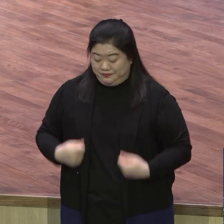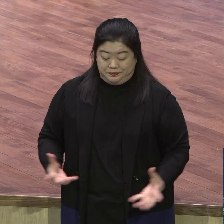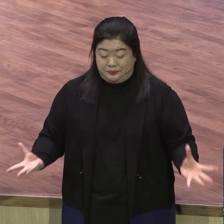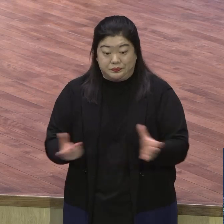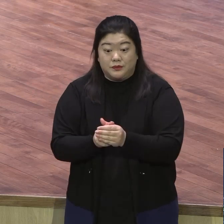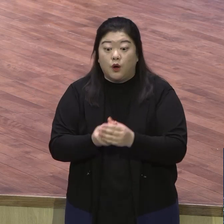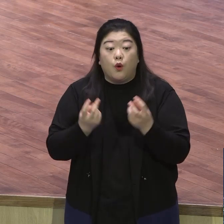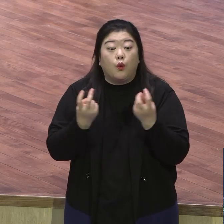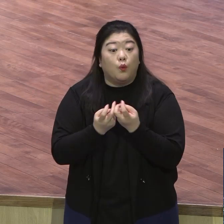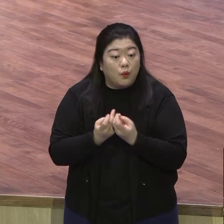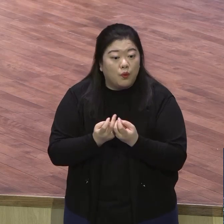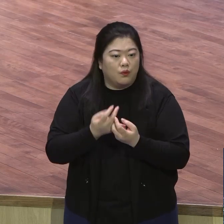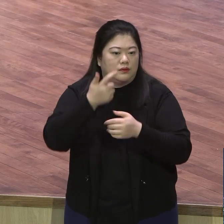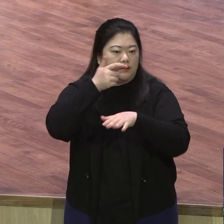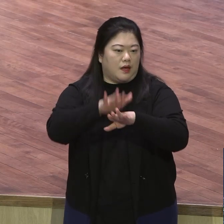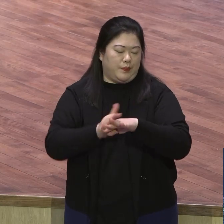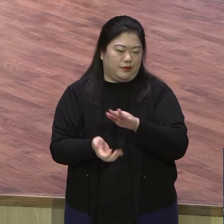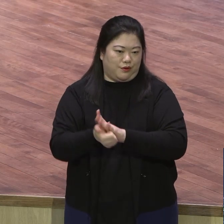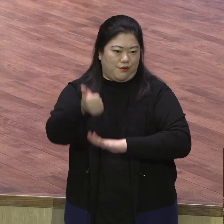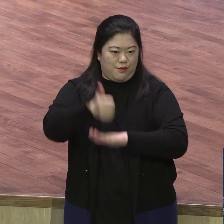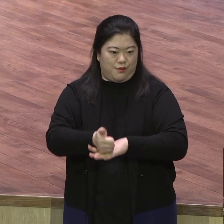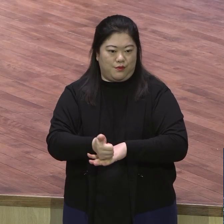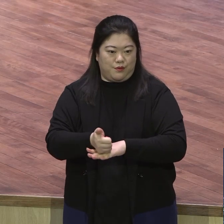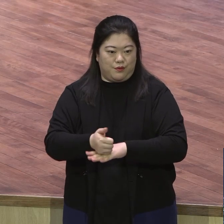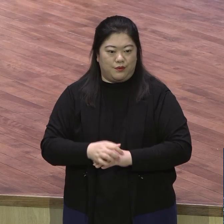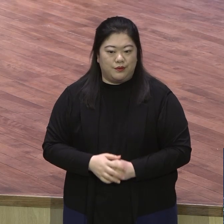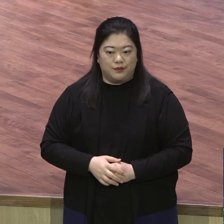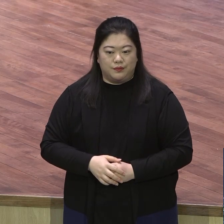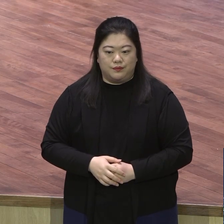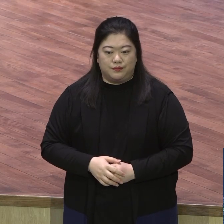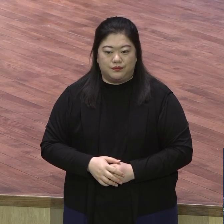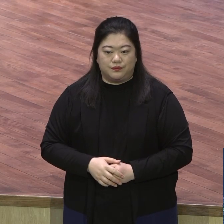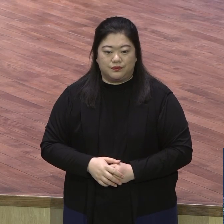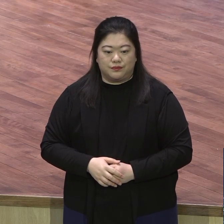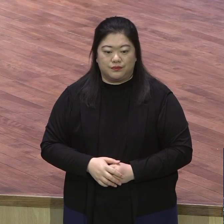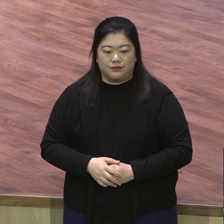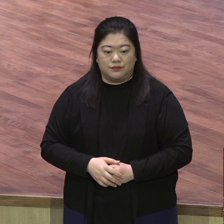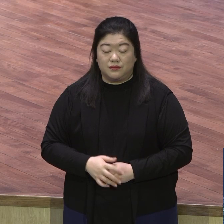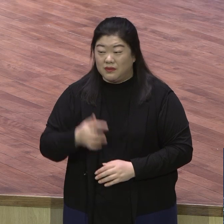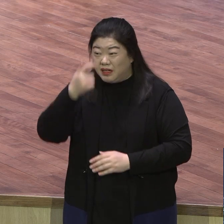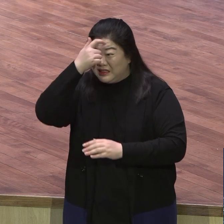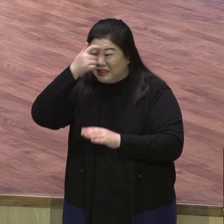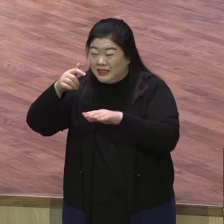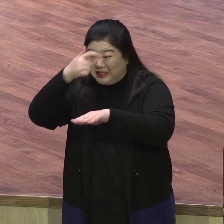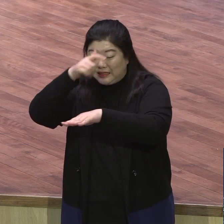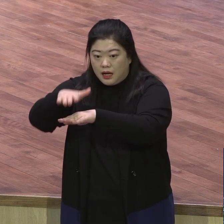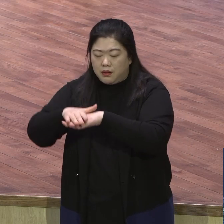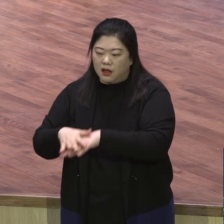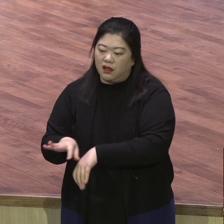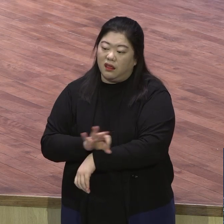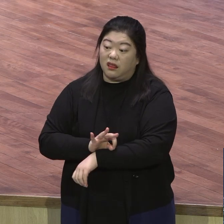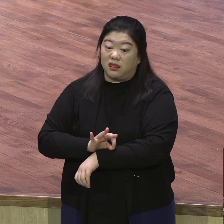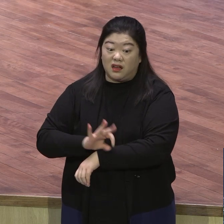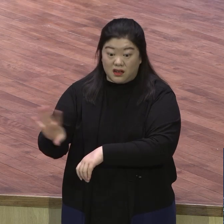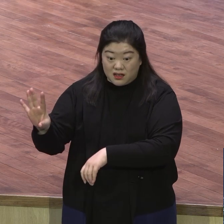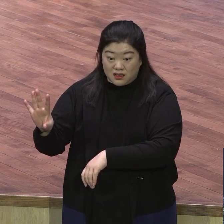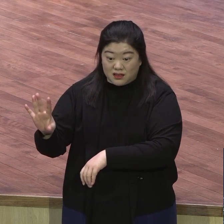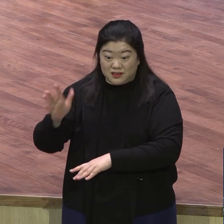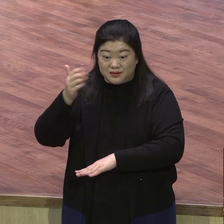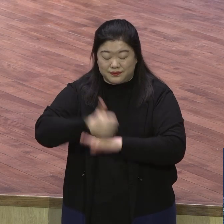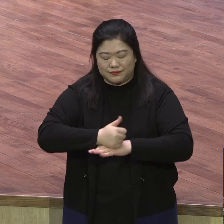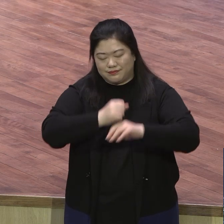예배 시간이에요. 예배 실패한 사람은요 모든 거 다 실패해요. 잘 되는 것 같습니까? 다